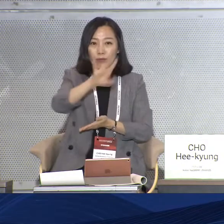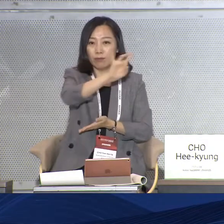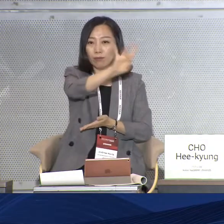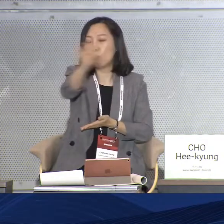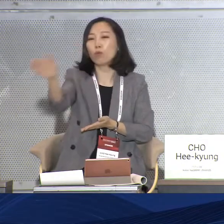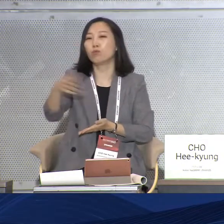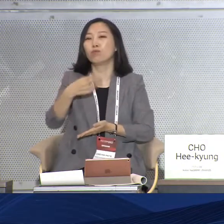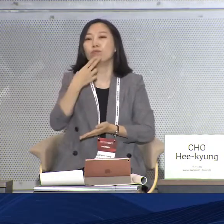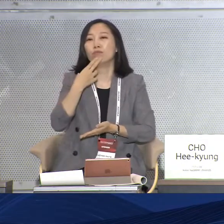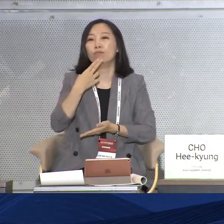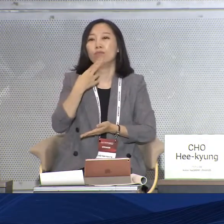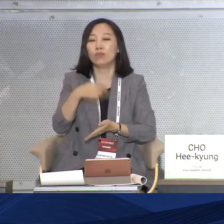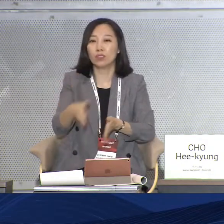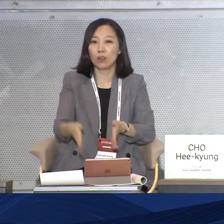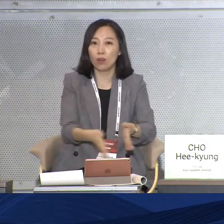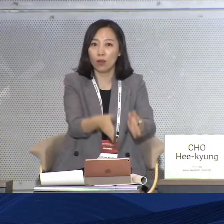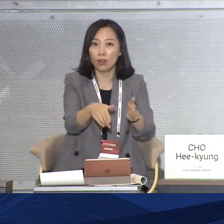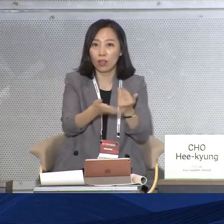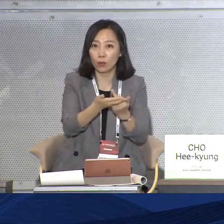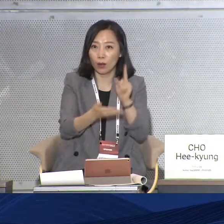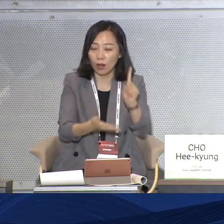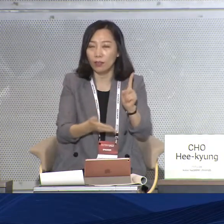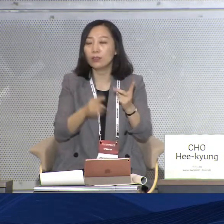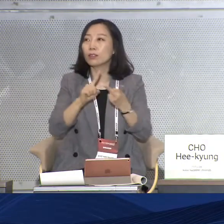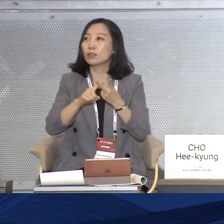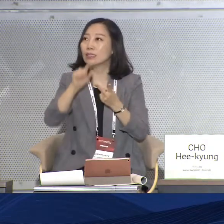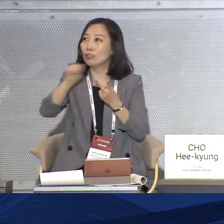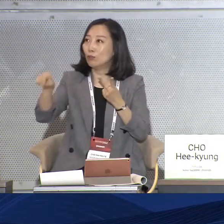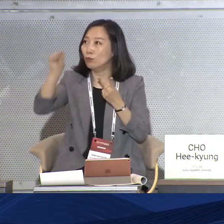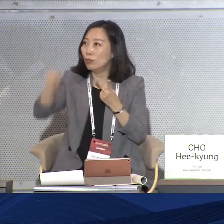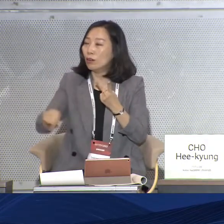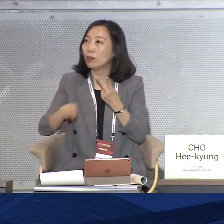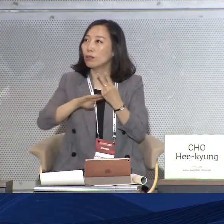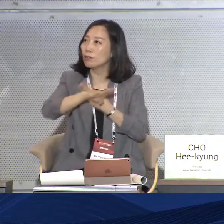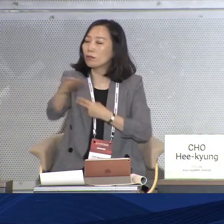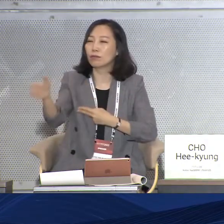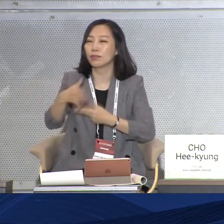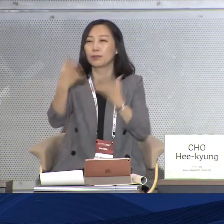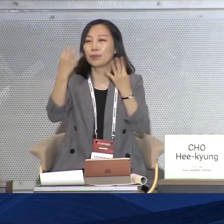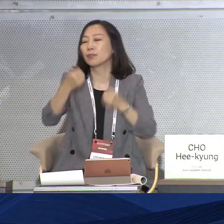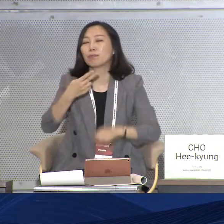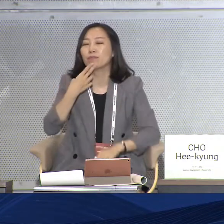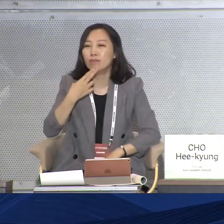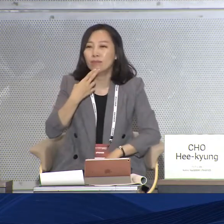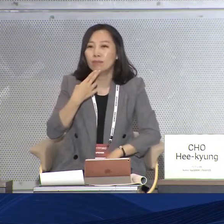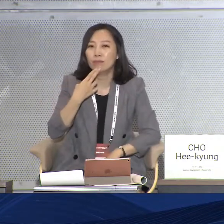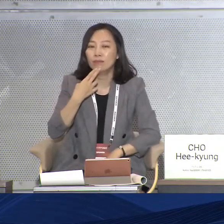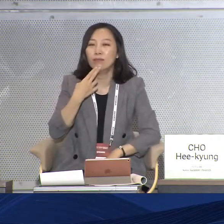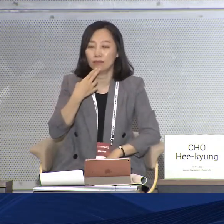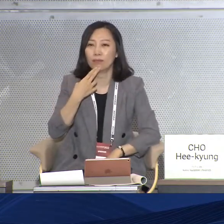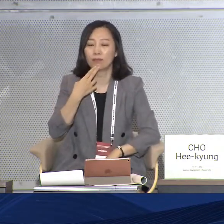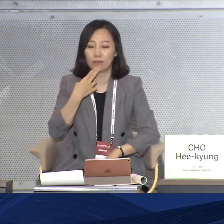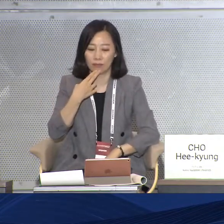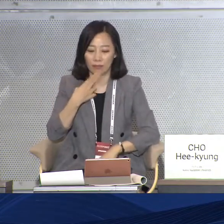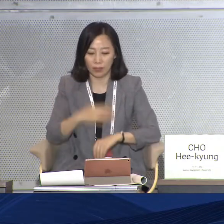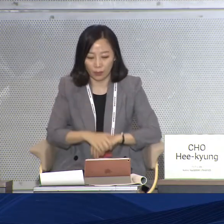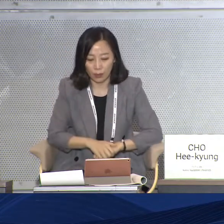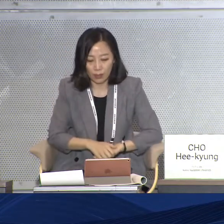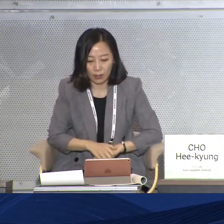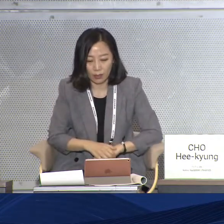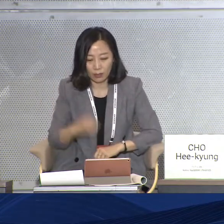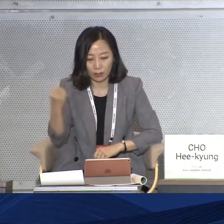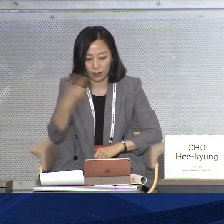제주 지역처럼 지자체마다 공적 수화통역사가 배치되지 않고 있습니다. 전주시와 제주도를 제외하면